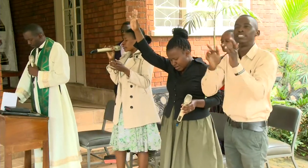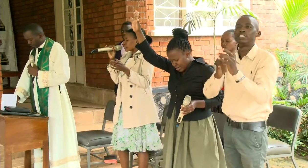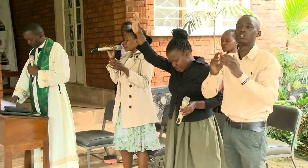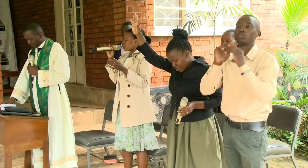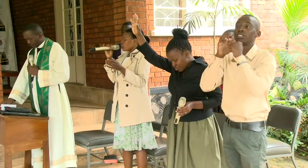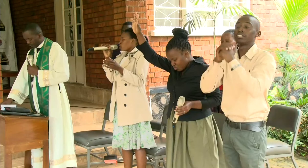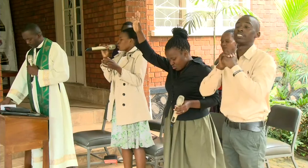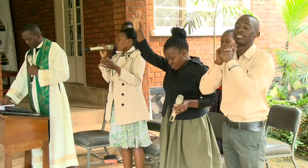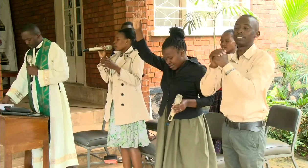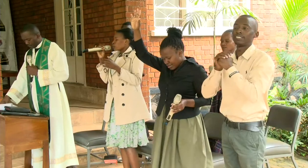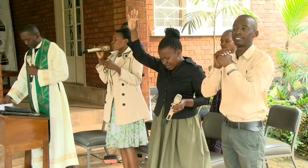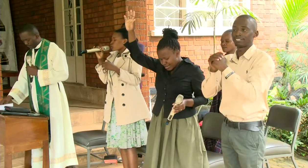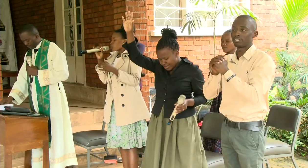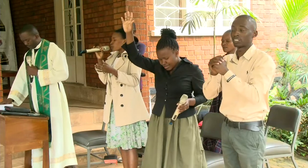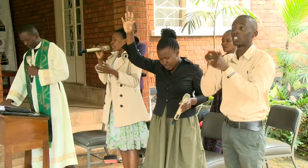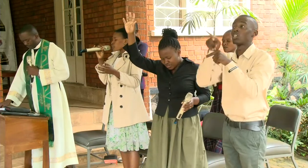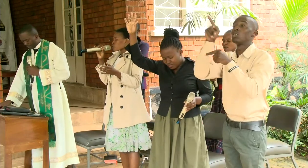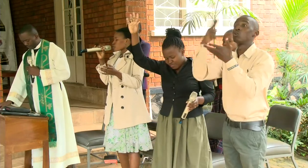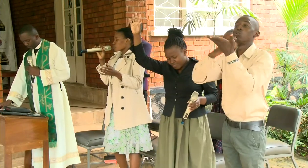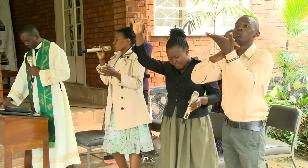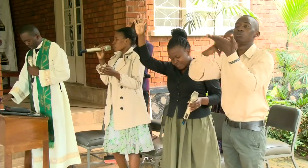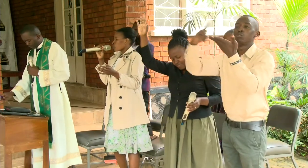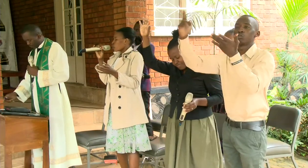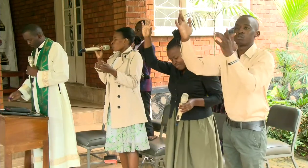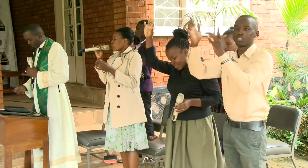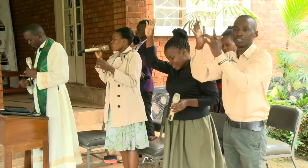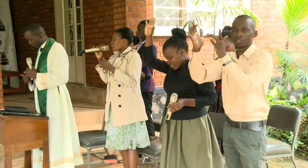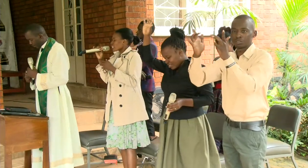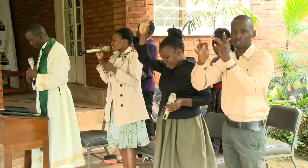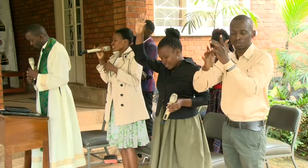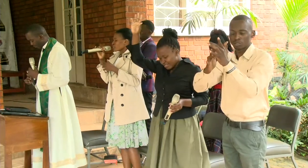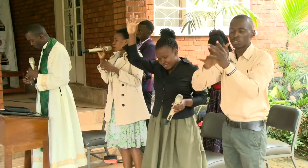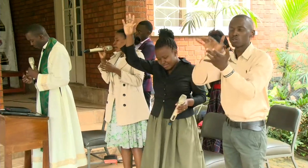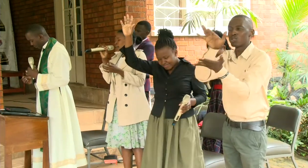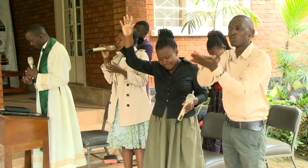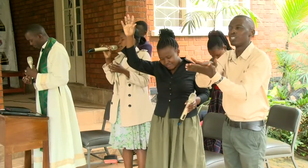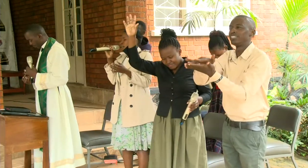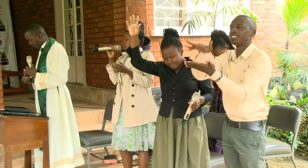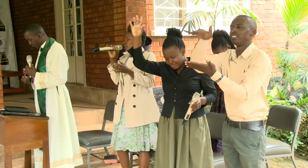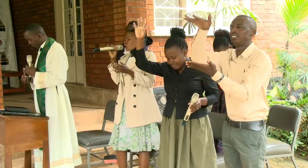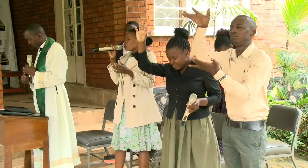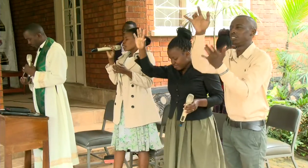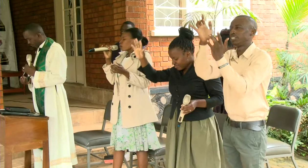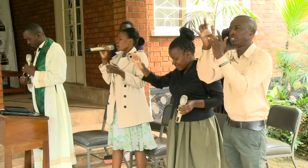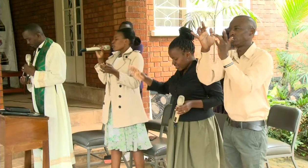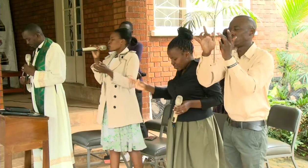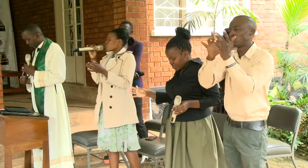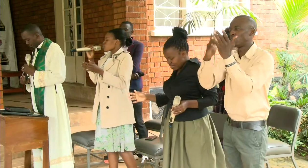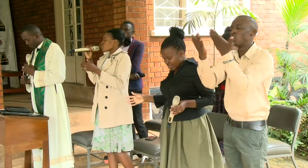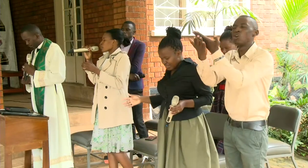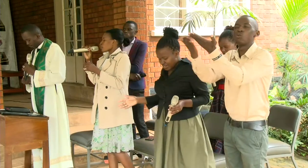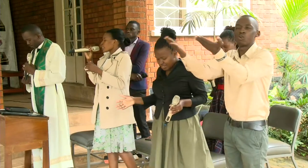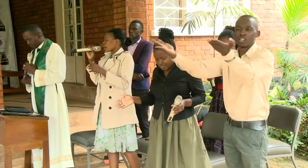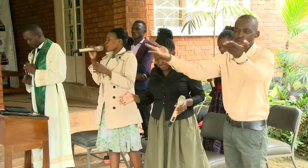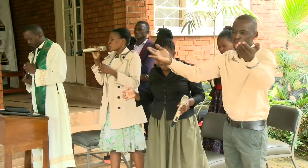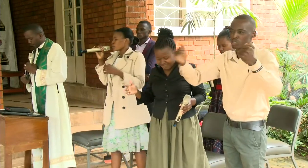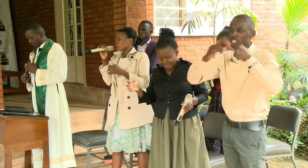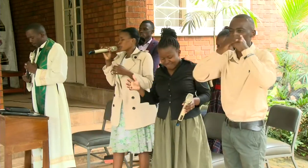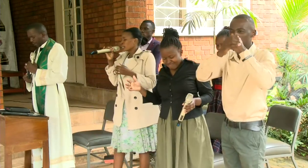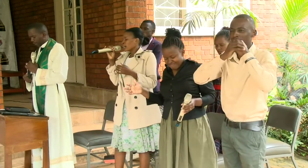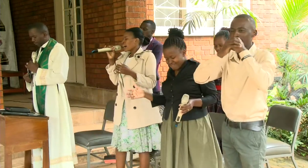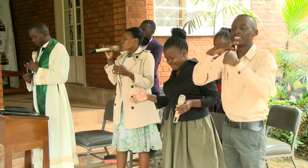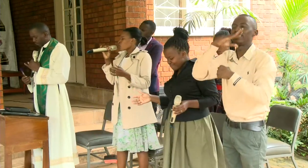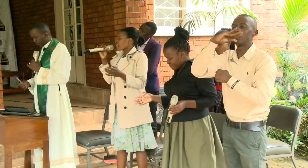osaanidde oli mutukuvu Yesu oli wa kitiibwa wona w'oli musinze mu bigambo